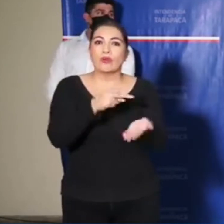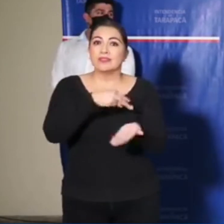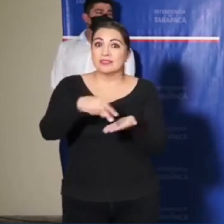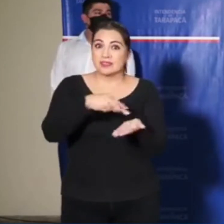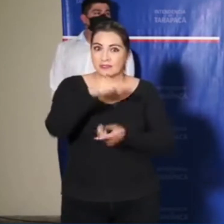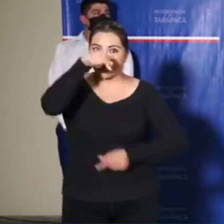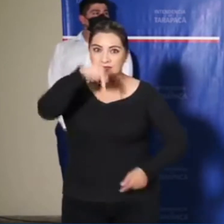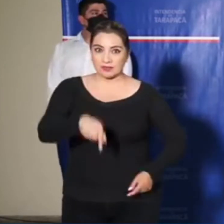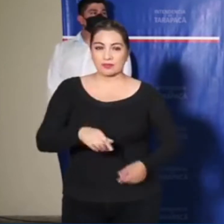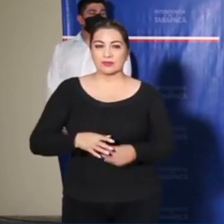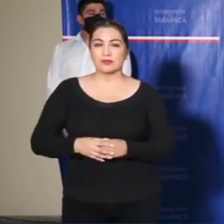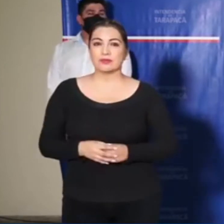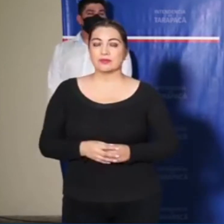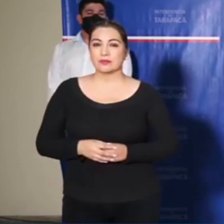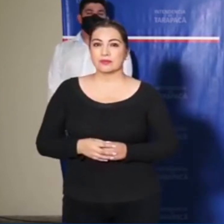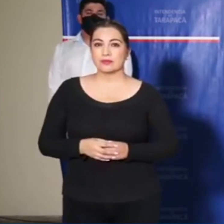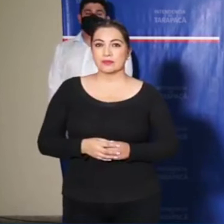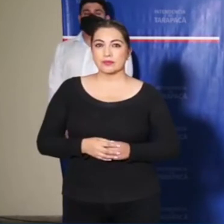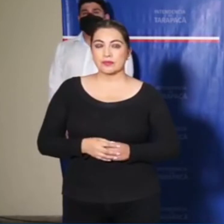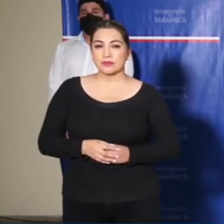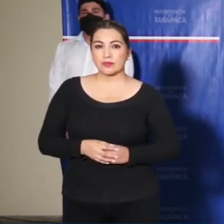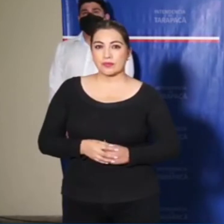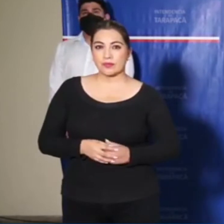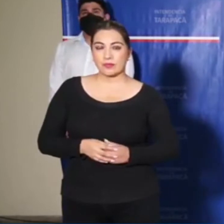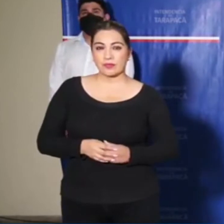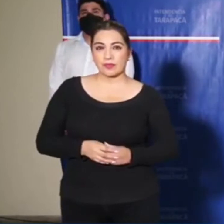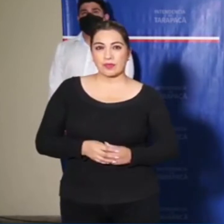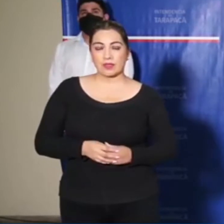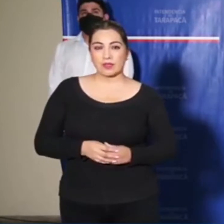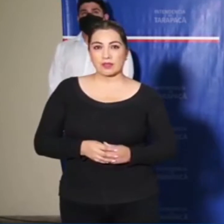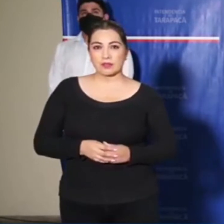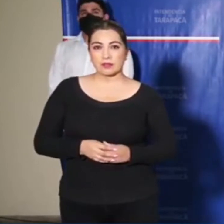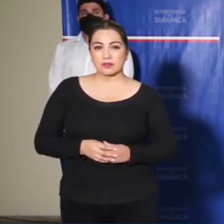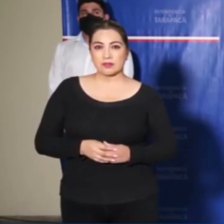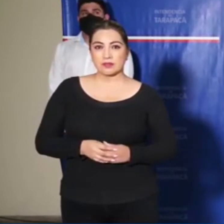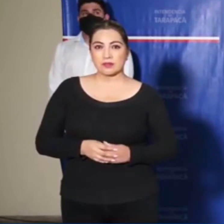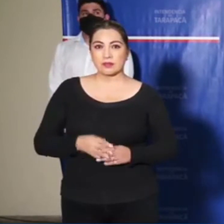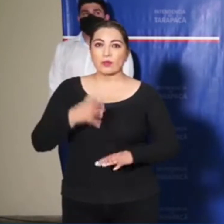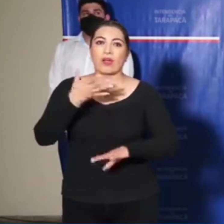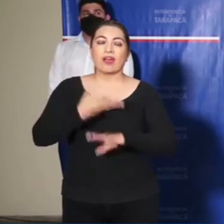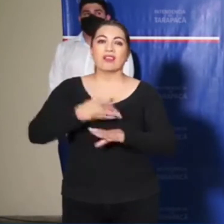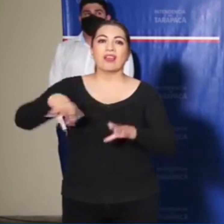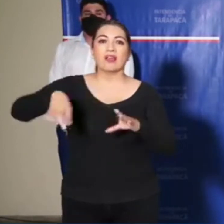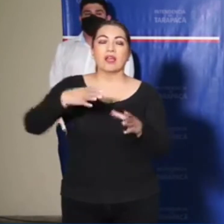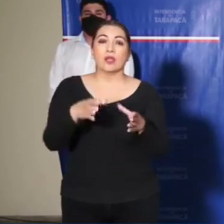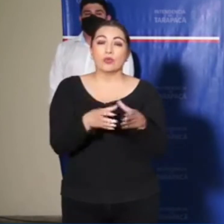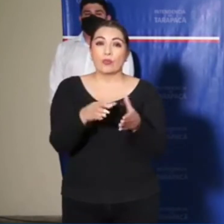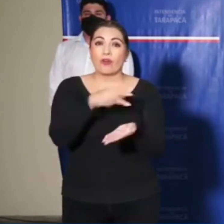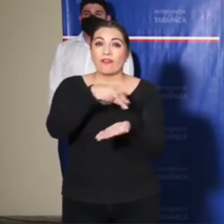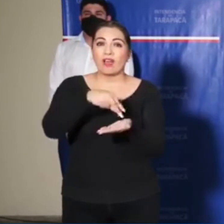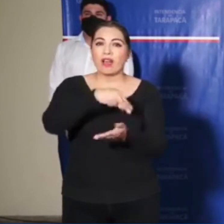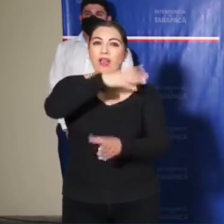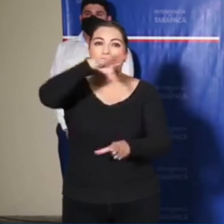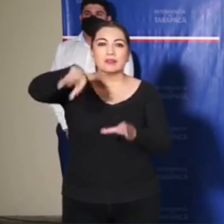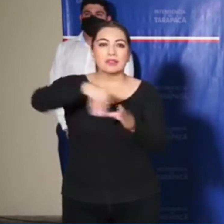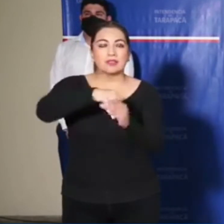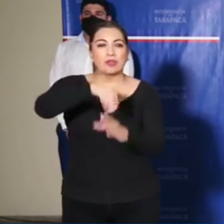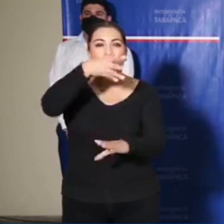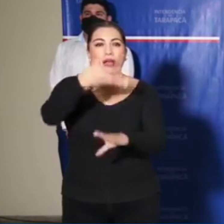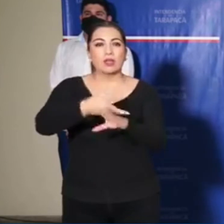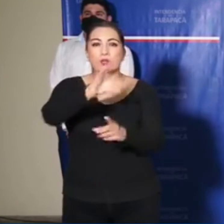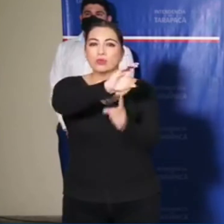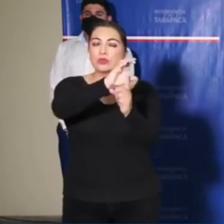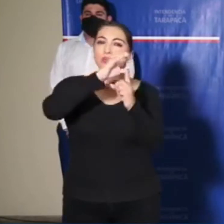que en ellos se da una cultura muy profunda,